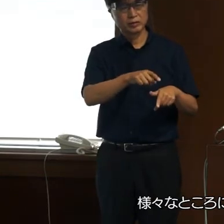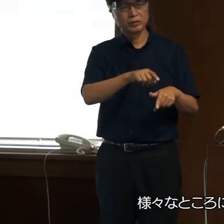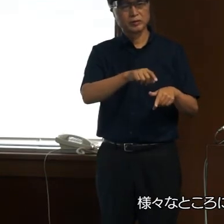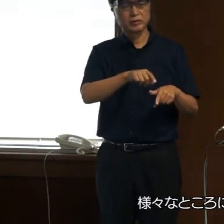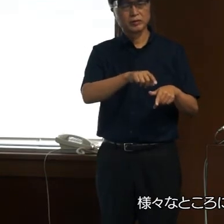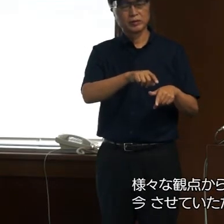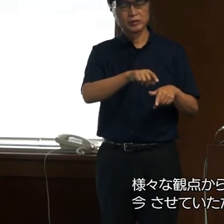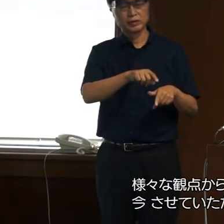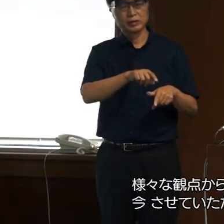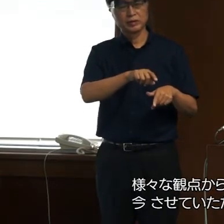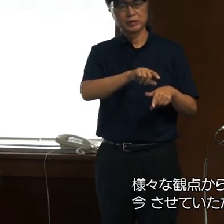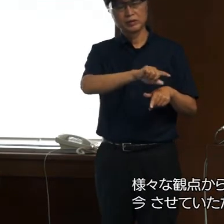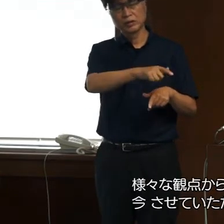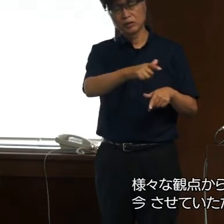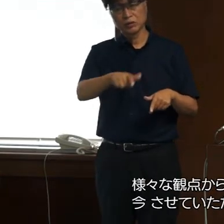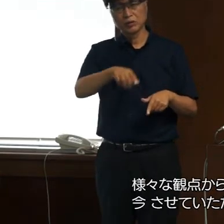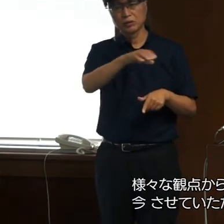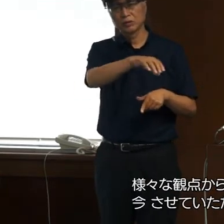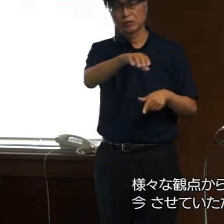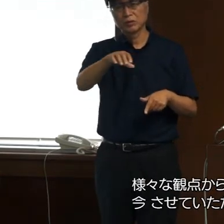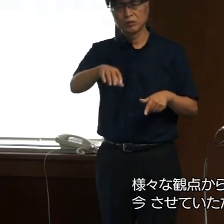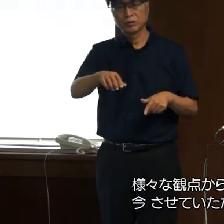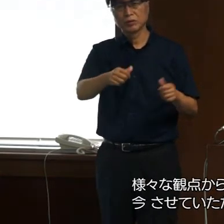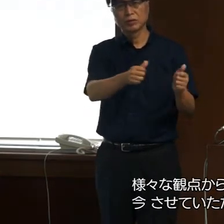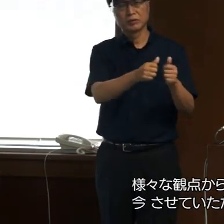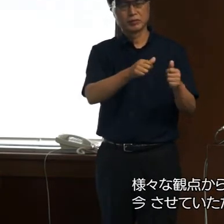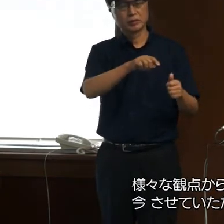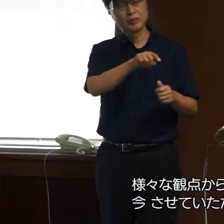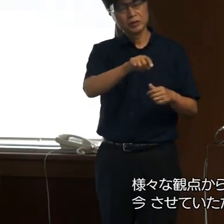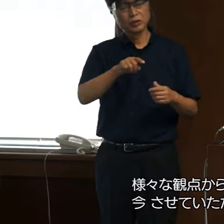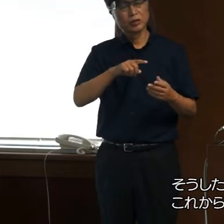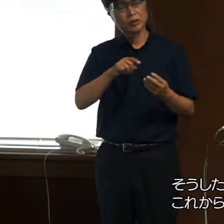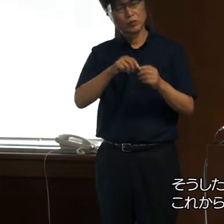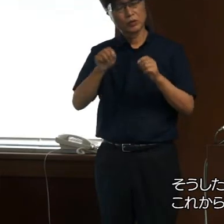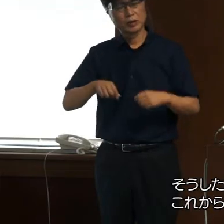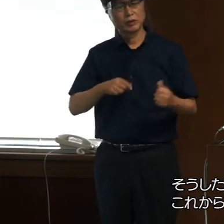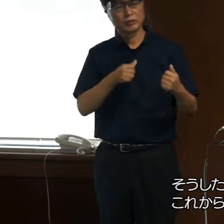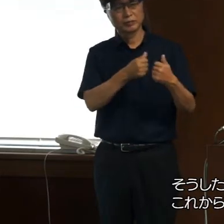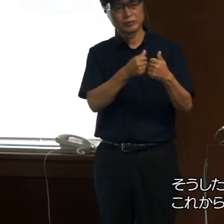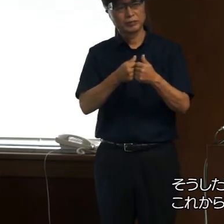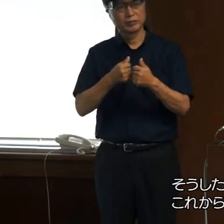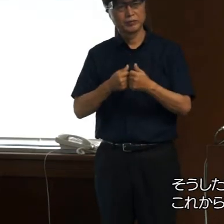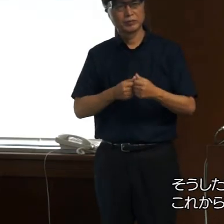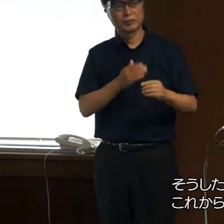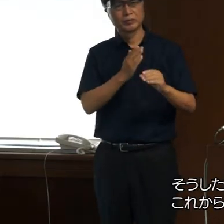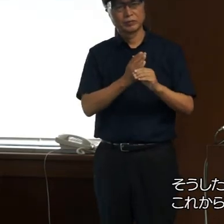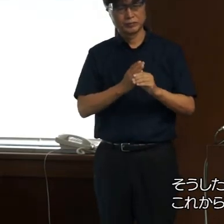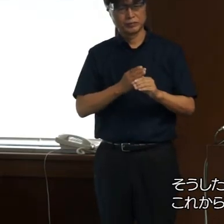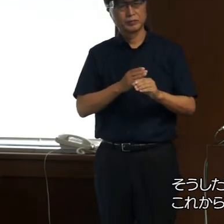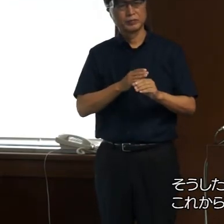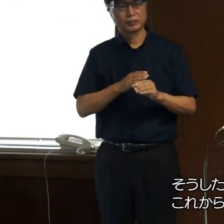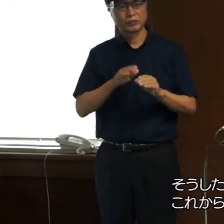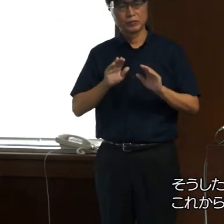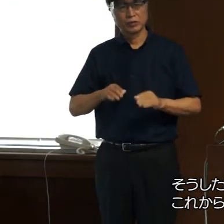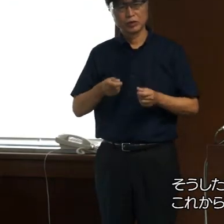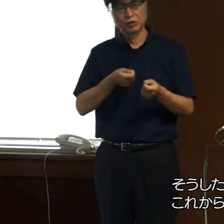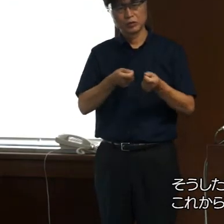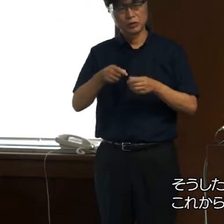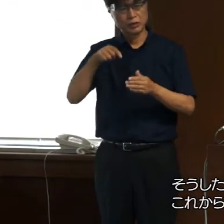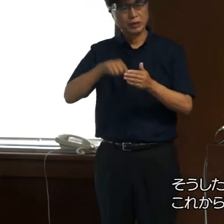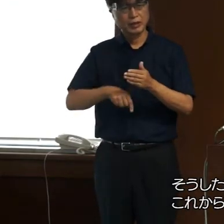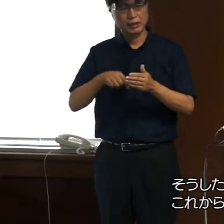をさまざまな観点から今、させていただいているところです。まあ、そうした調整の中で、これからの